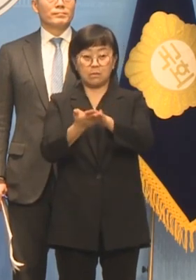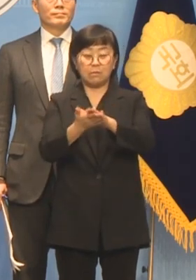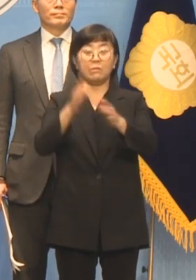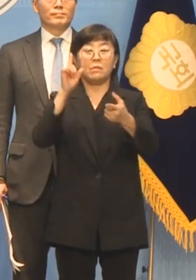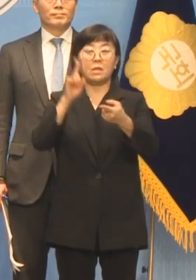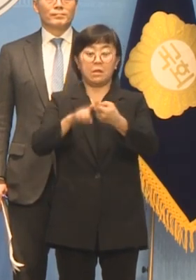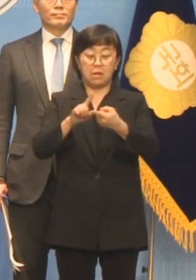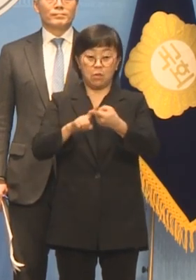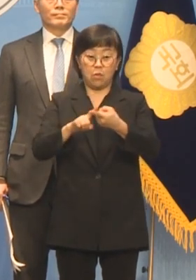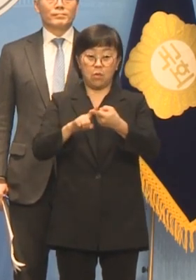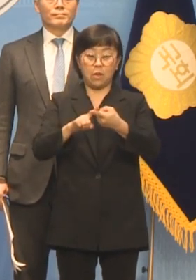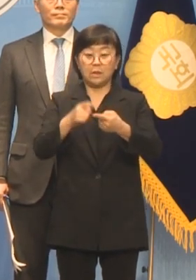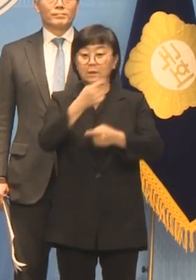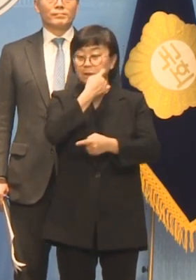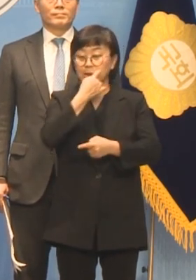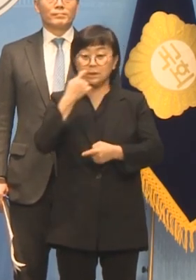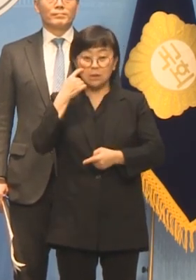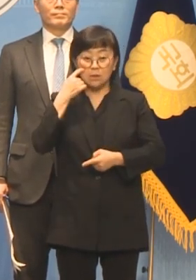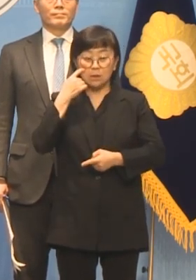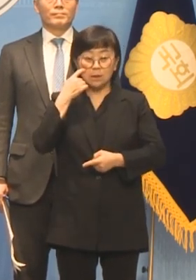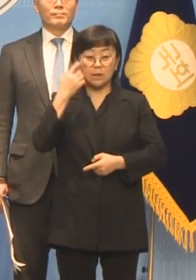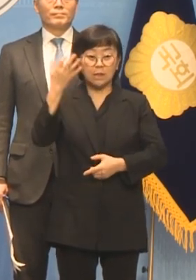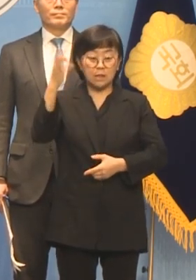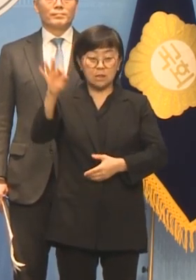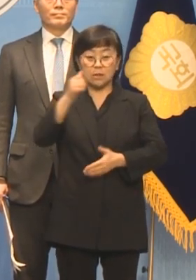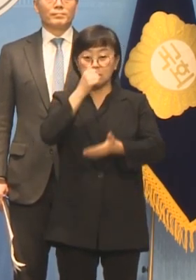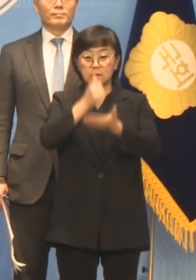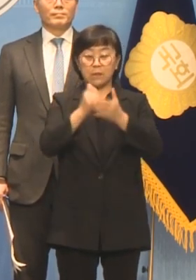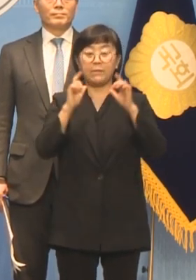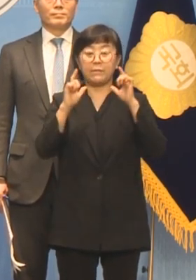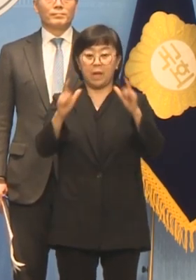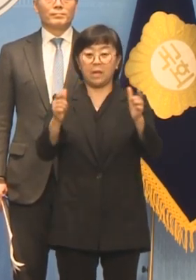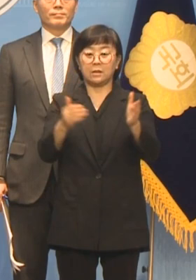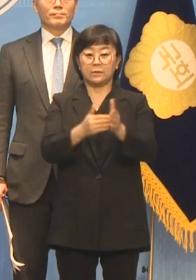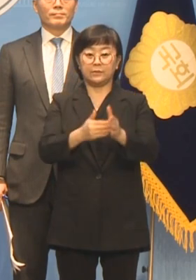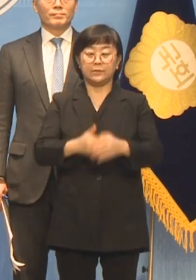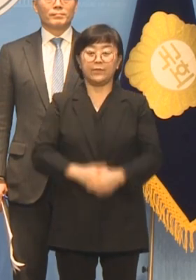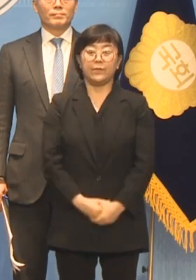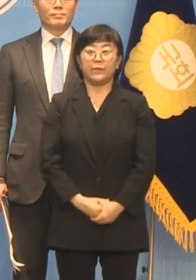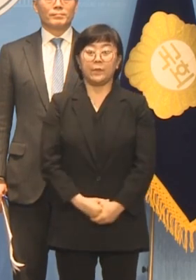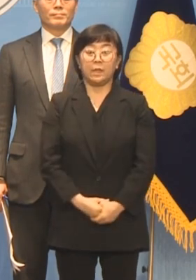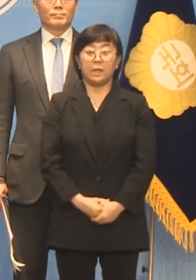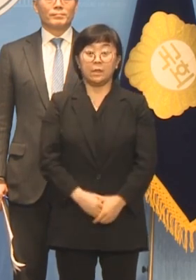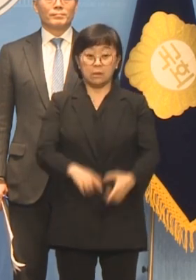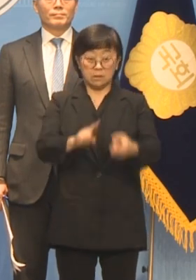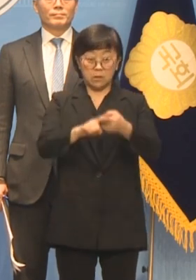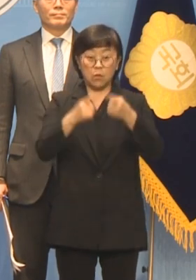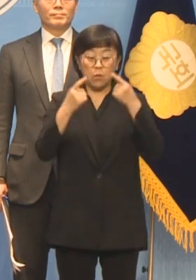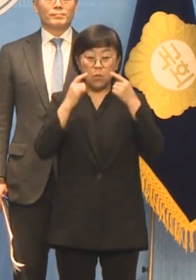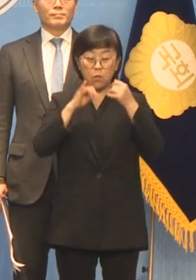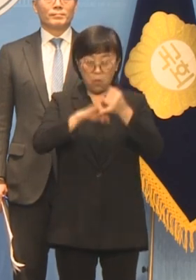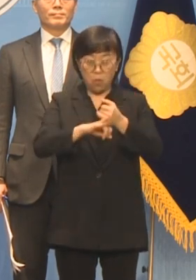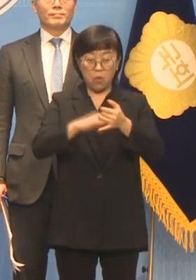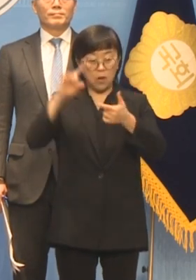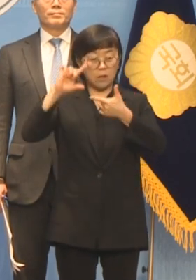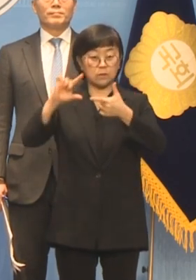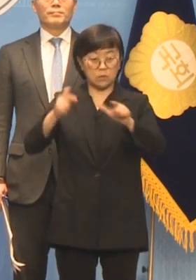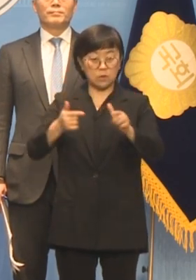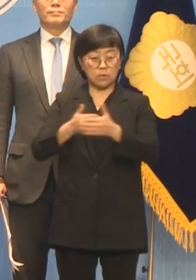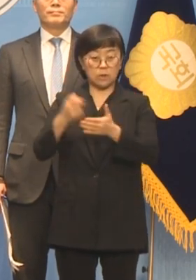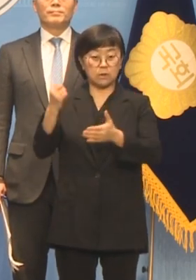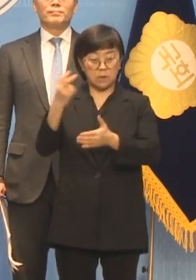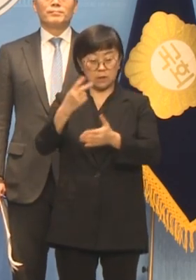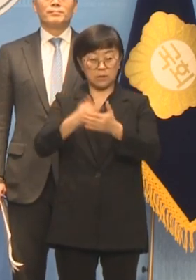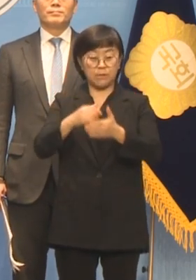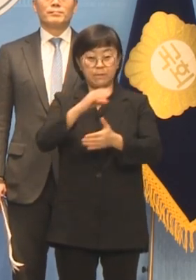그대로 증거로 인정해서 유죄 판결의 근거로 삼고 말았습니다. 그 부분은 반드시 항소심에서 제대로